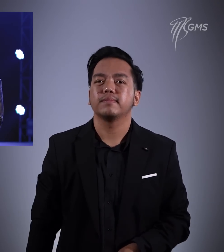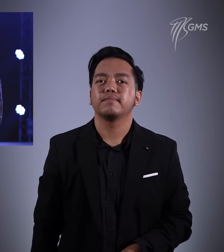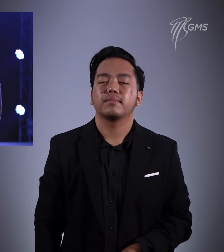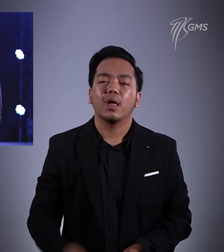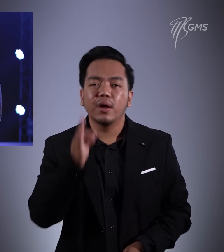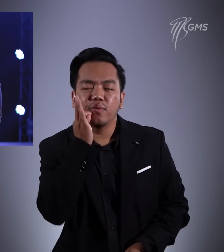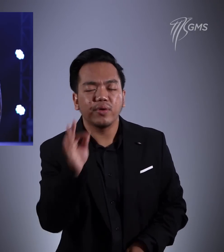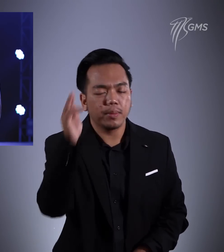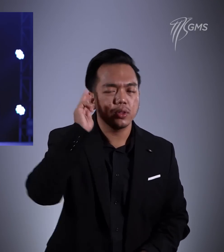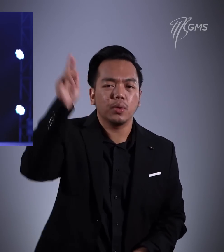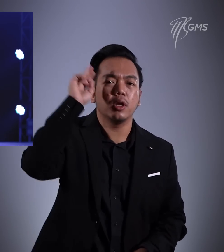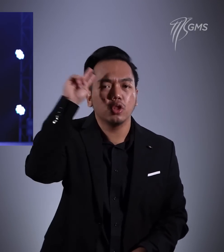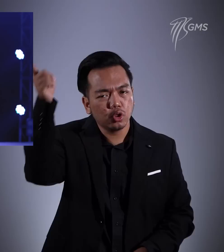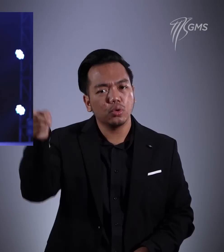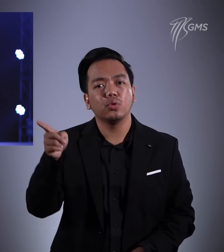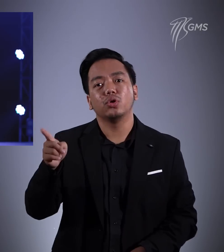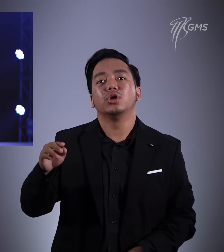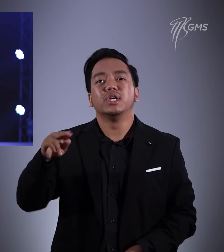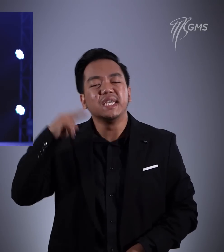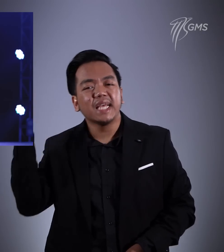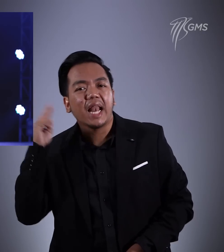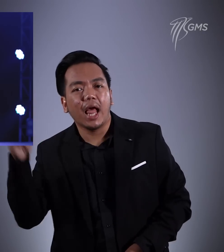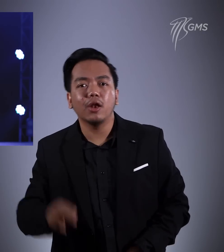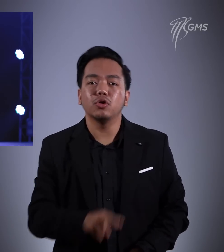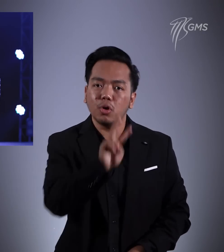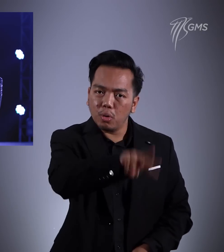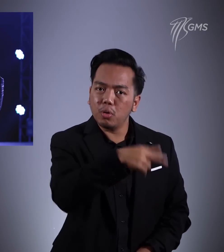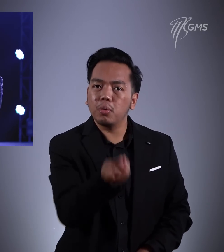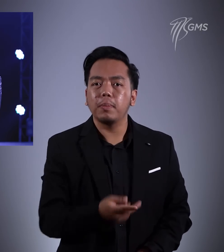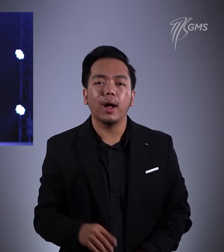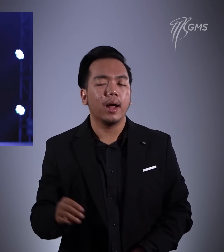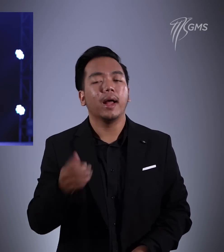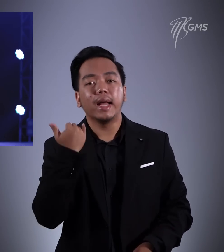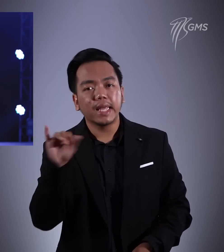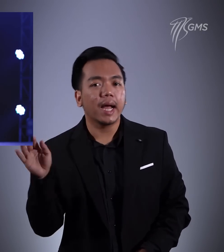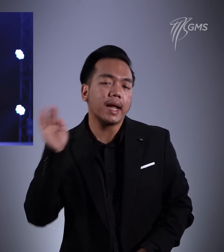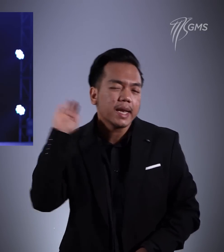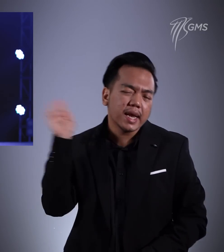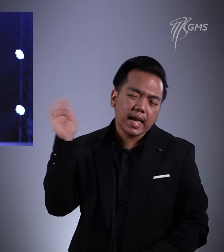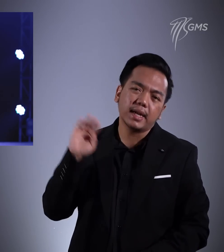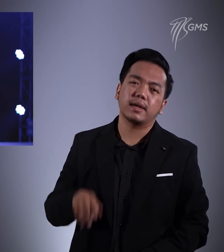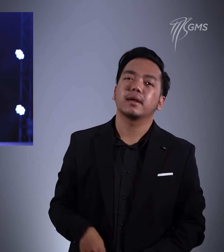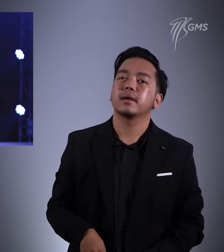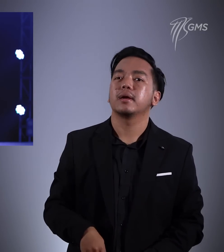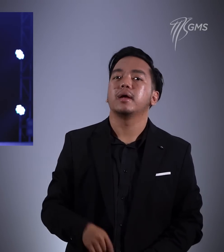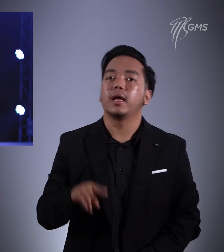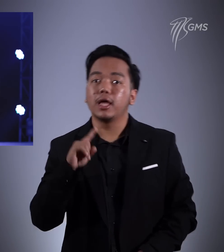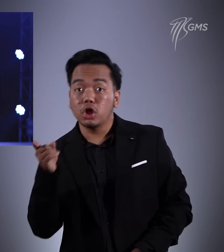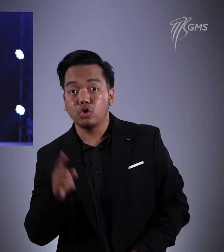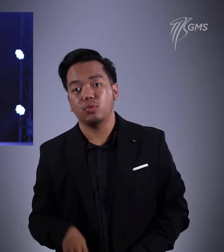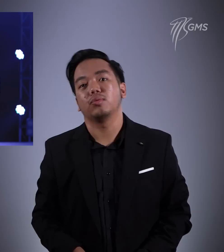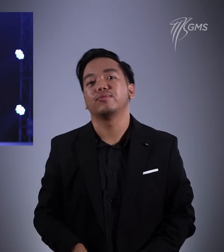Tuhan yang sejati selalu mengubah pendengarnya. Bahkan ketika saya memberitakan firman seperti ini, saya sendiri diubahkan. Itu baru firman Tuhan bermata